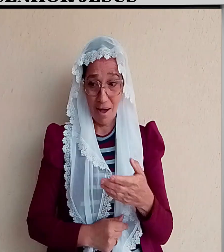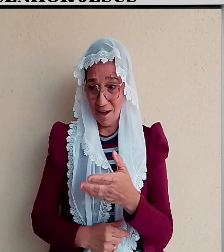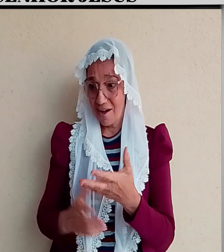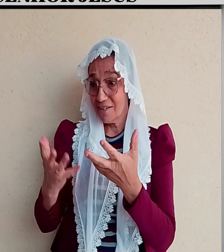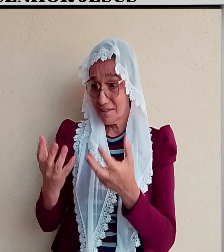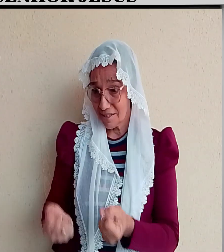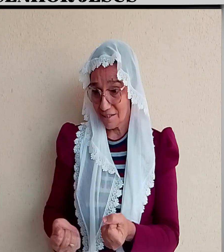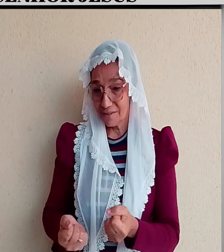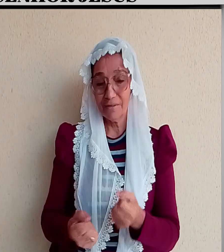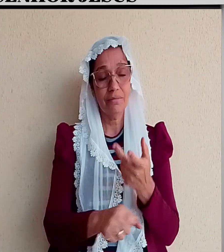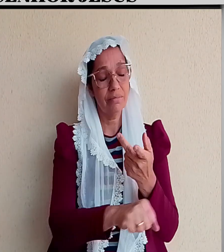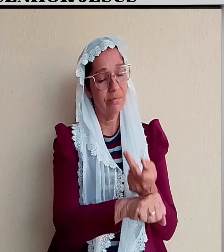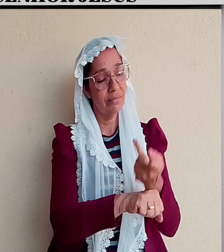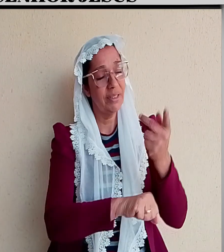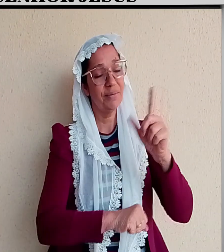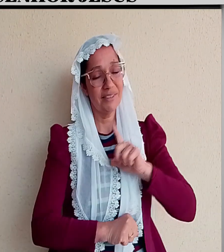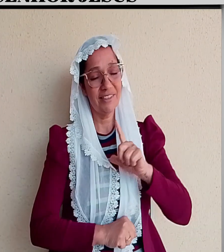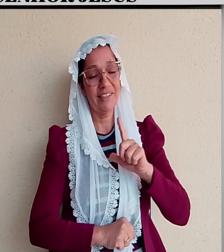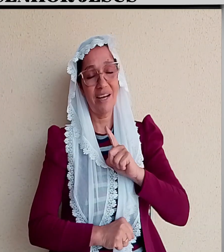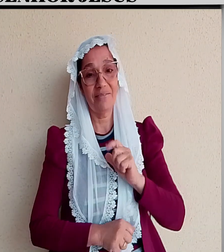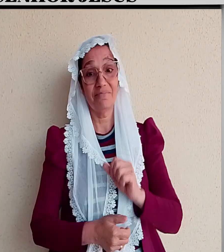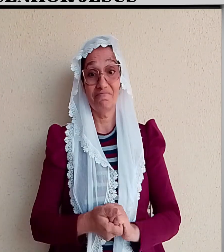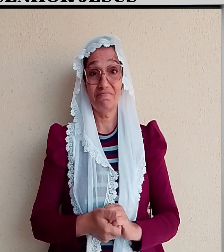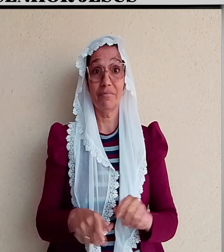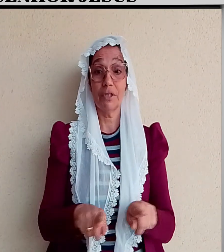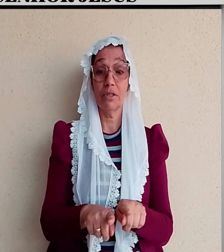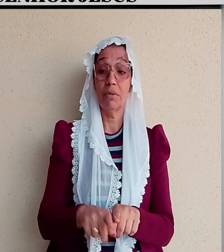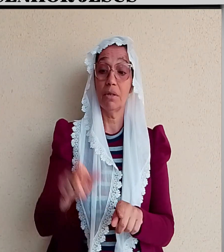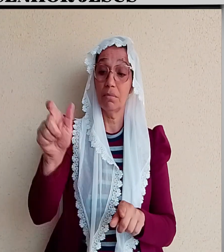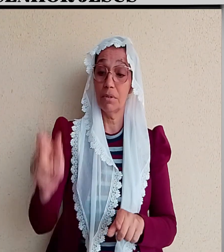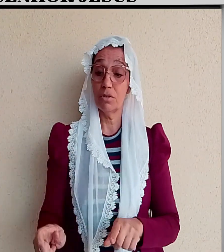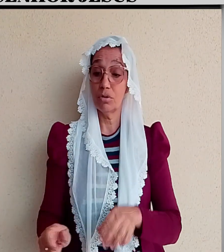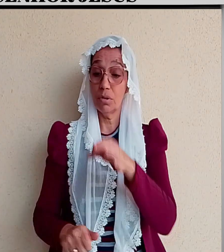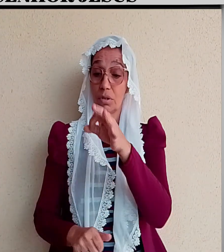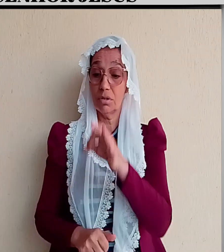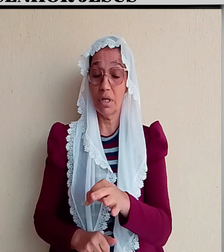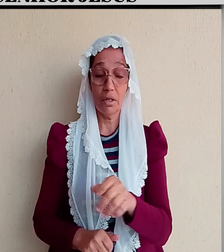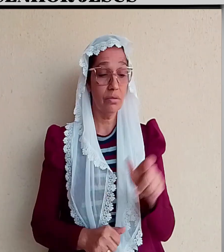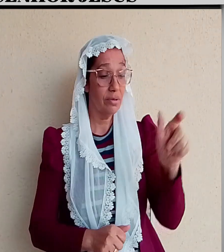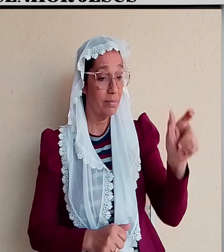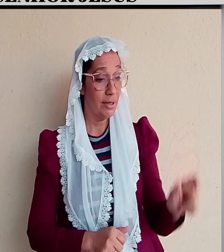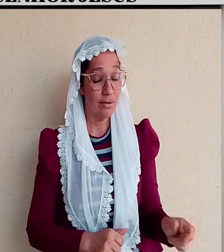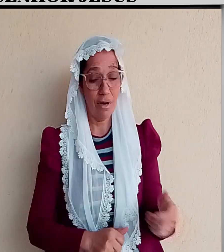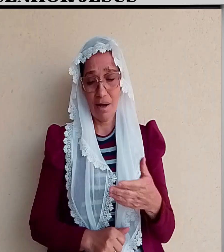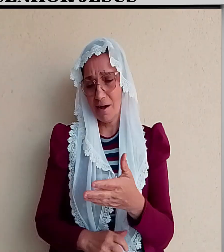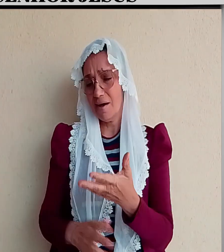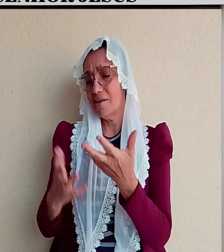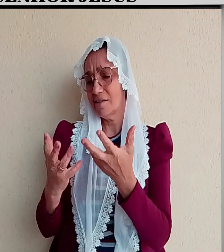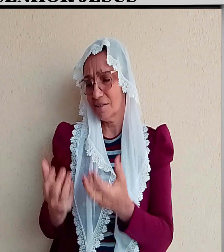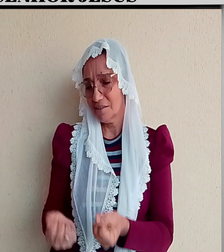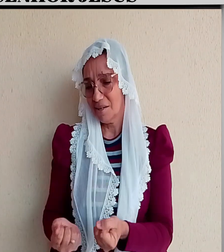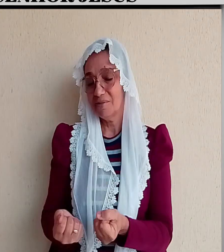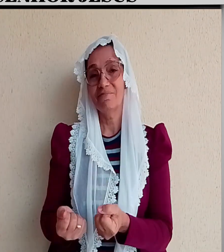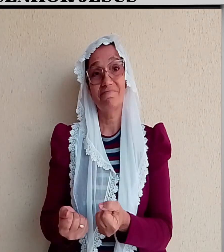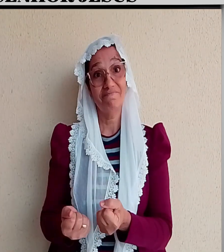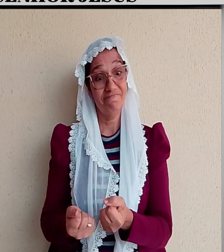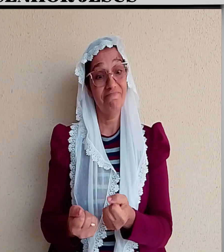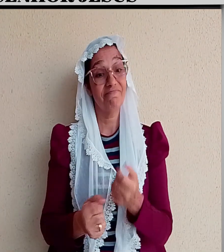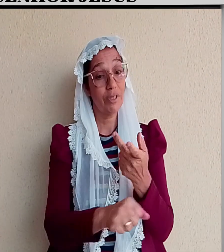justo, receberá galardão de justo. E qualquer que tiver dado só que seja um copo